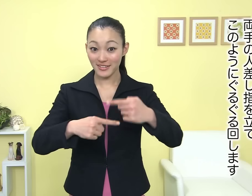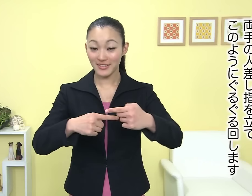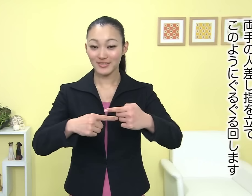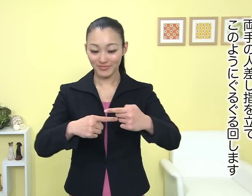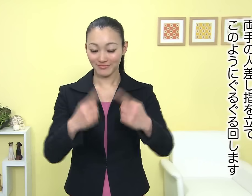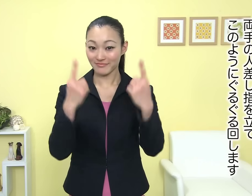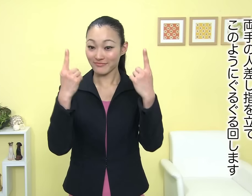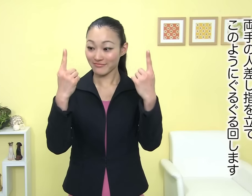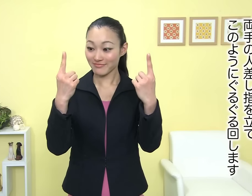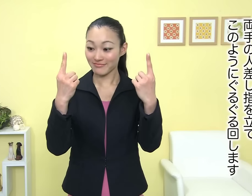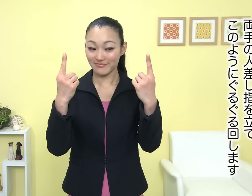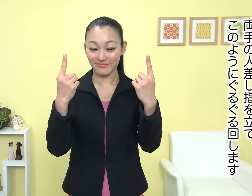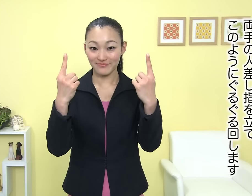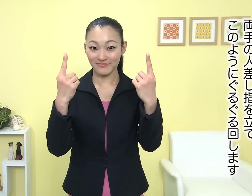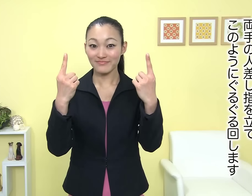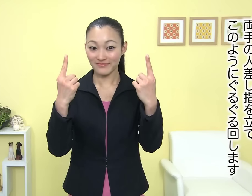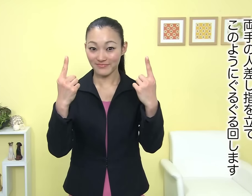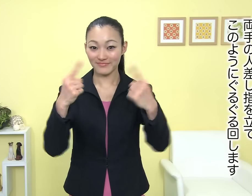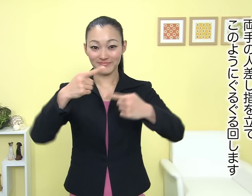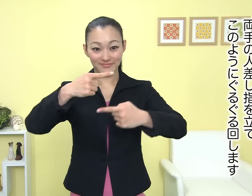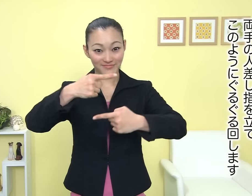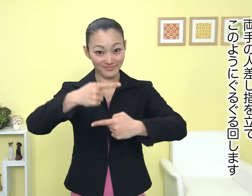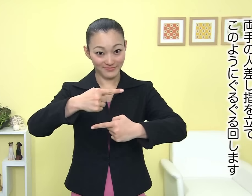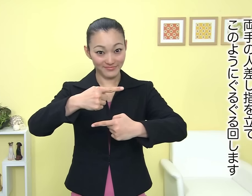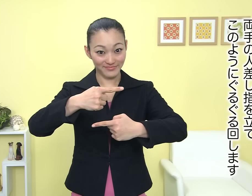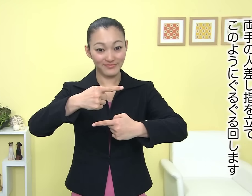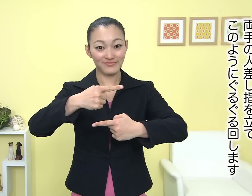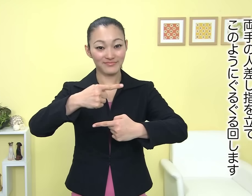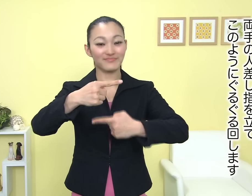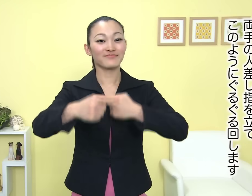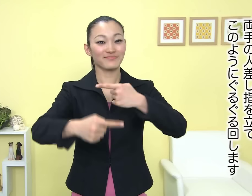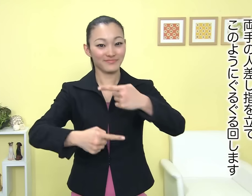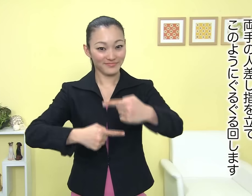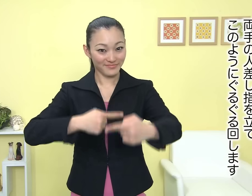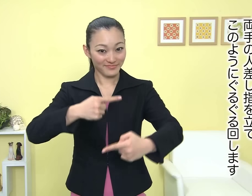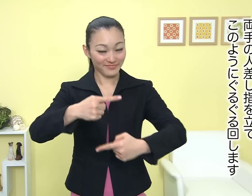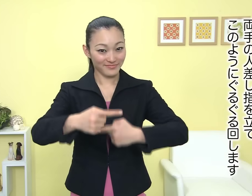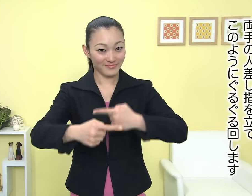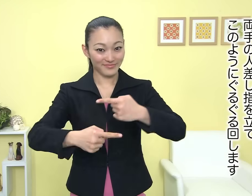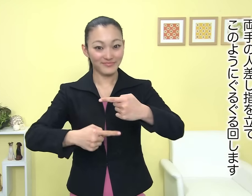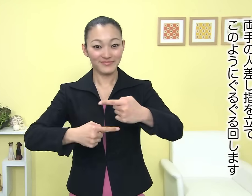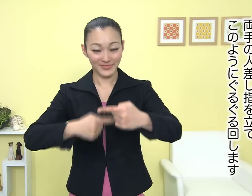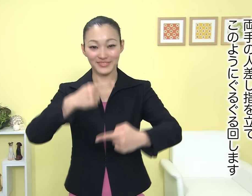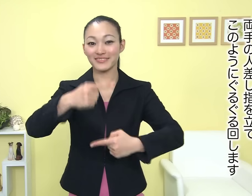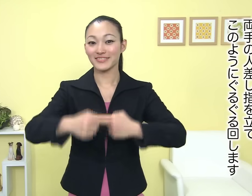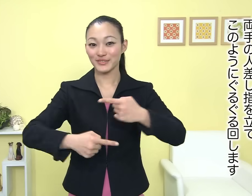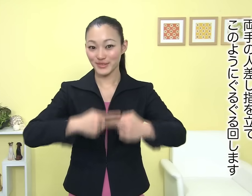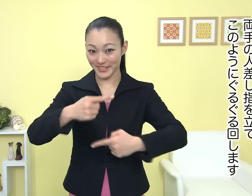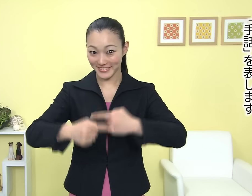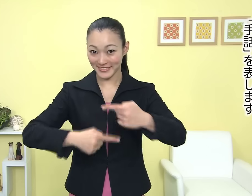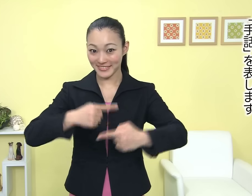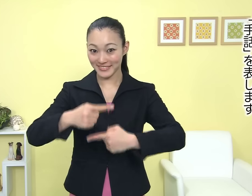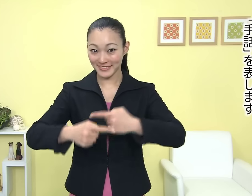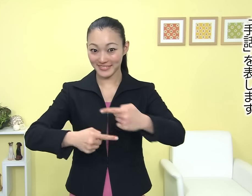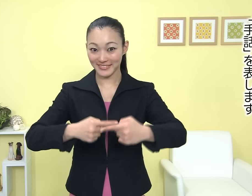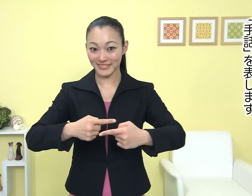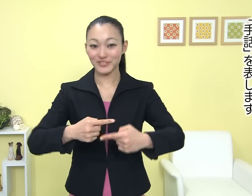両手の人差し指を立て、このようにぐるぐる回します。手話を表